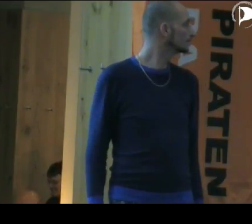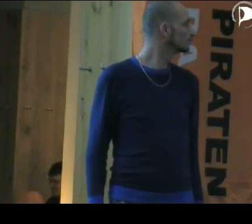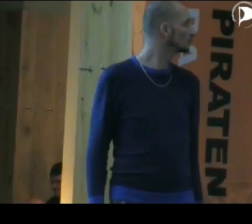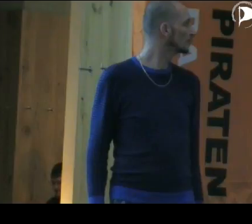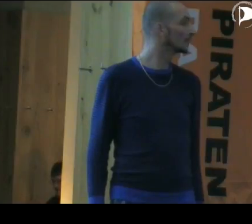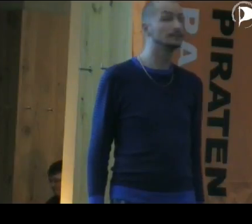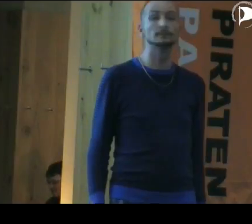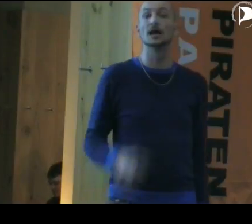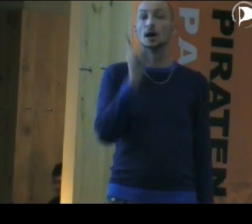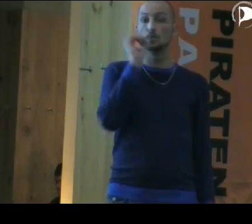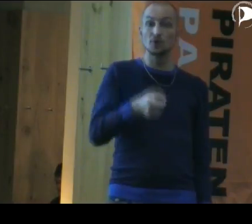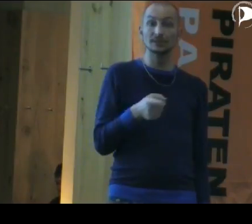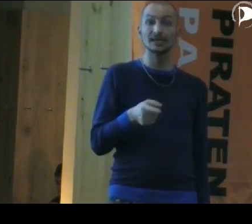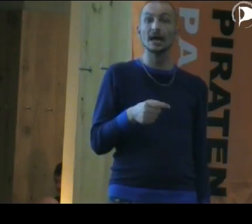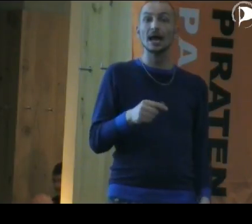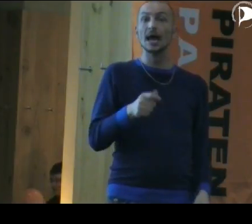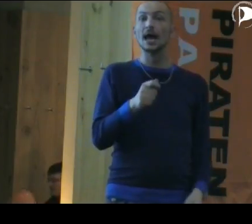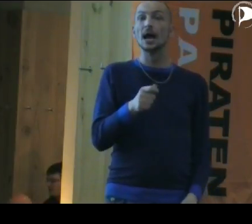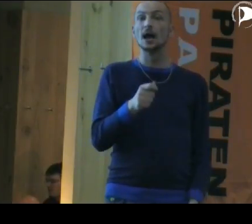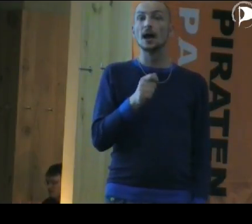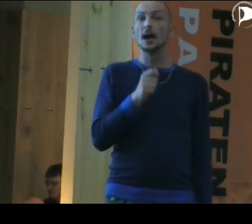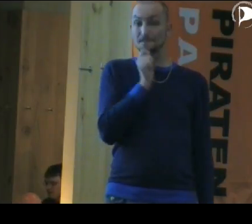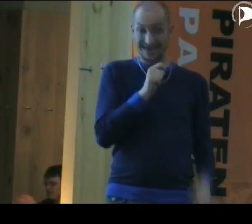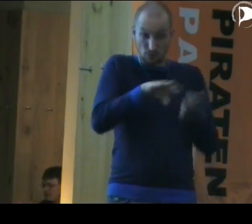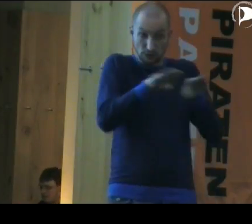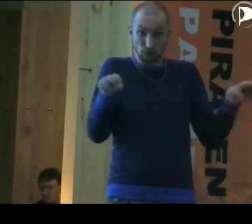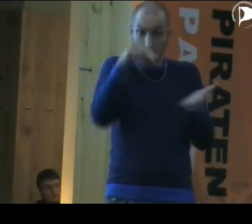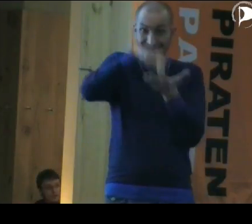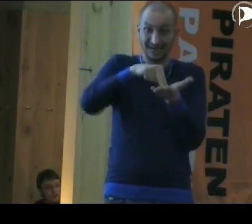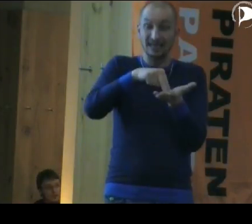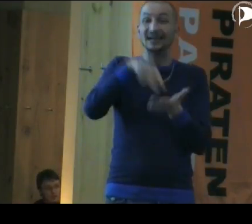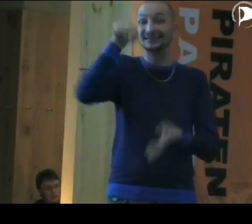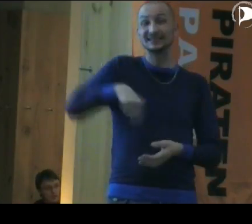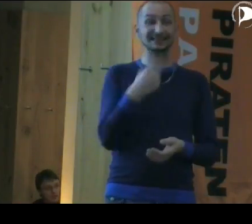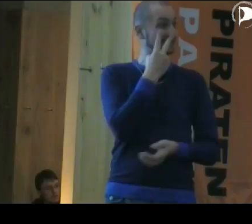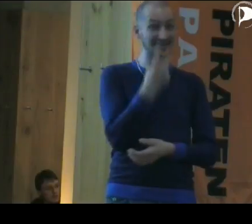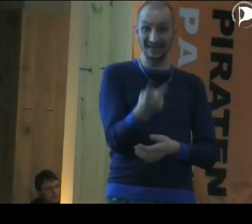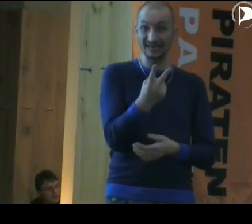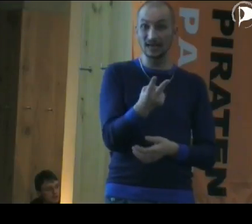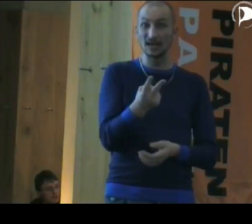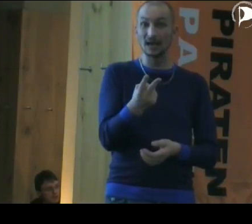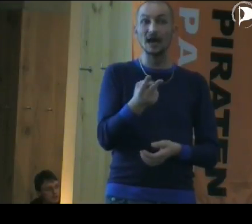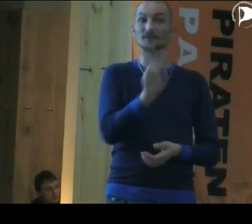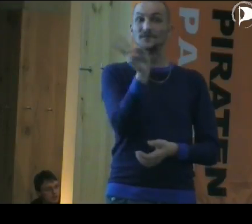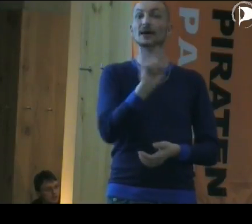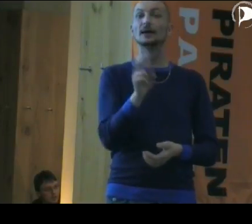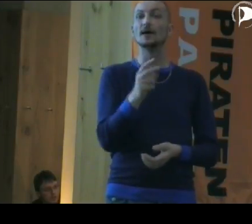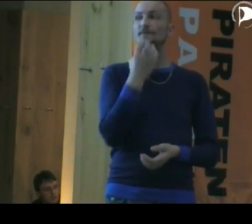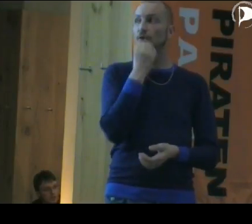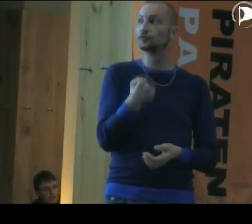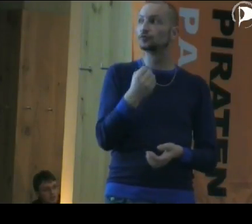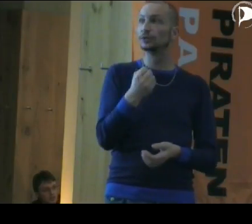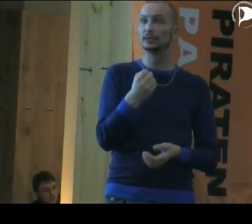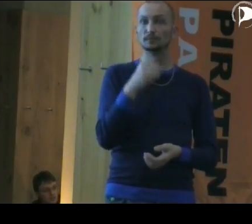müsst ihr mikro tisch stehen das ist für mich echt nicht sofort klar ich nicht sehe ob da jemand welt aber es will anscheinend